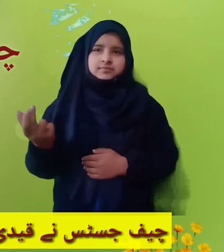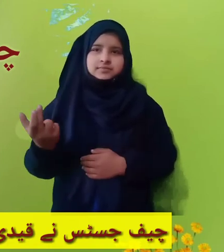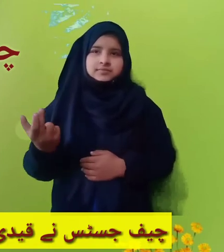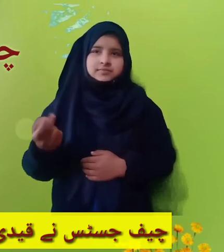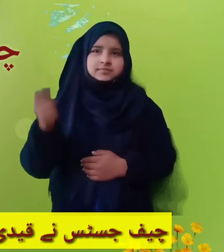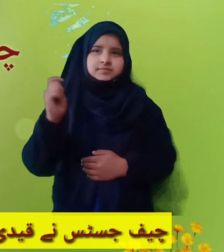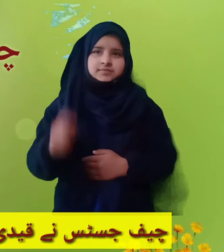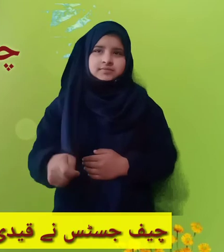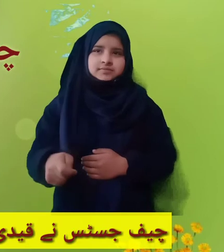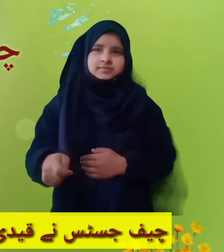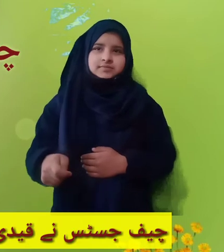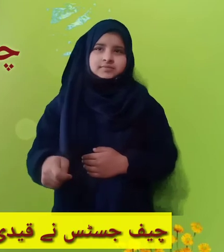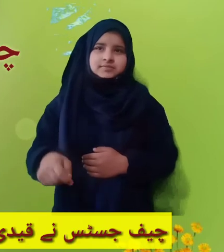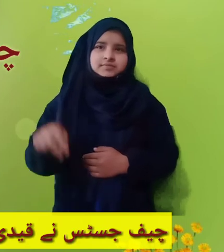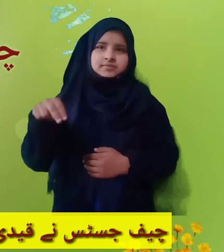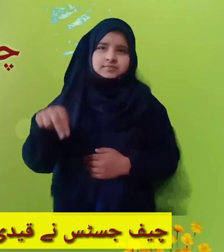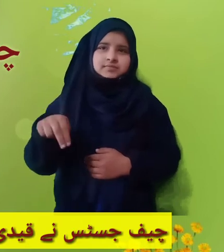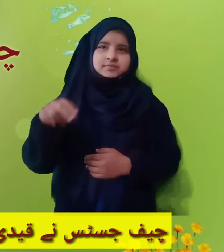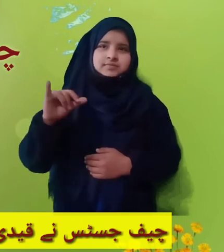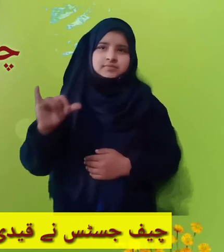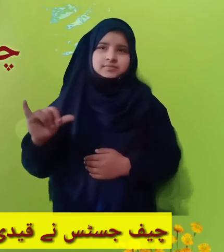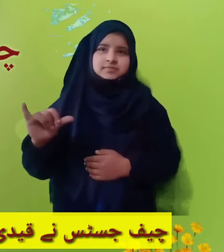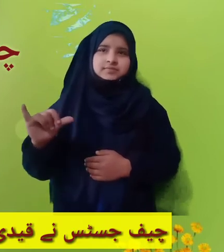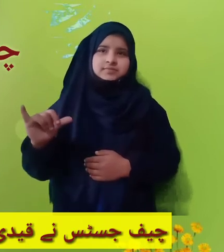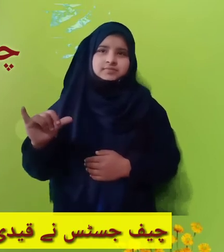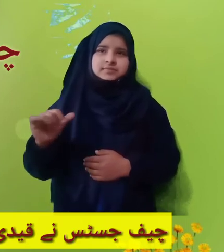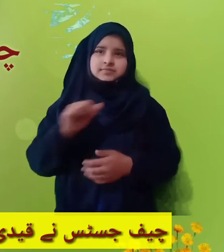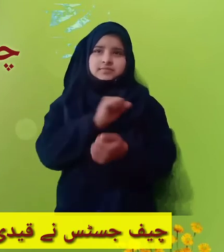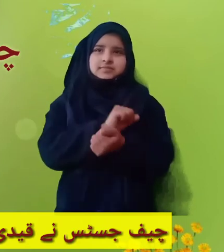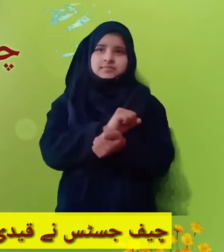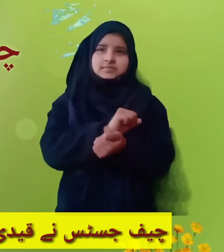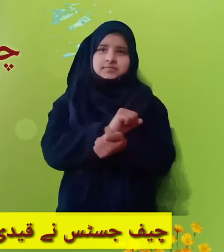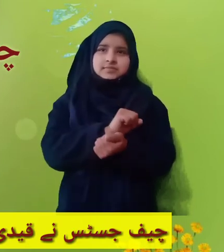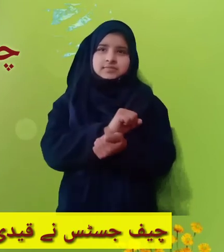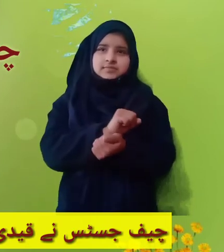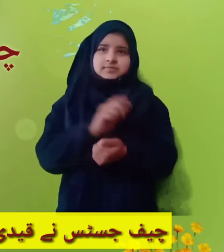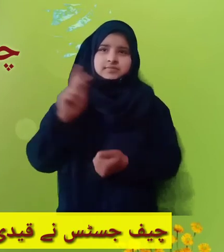चीफ जस्टिस ने कैदी को